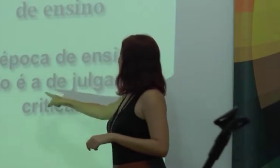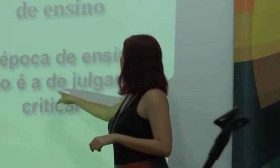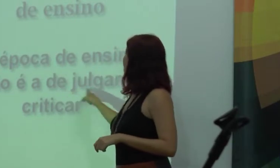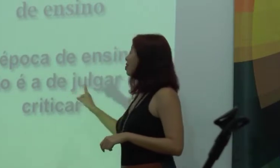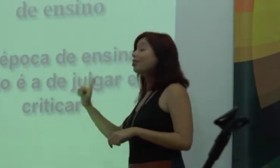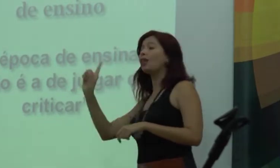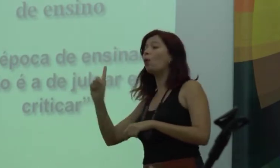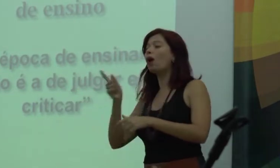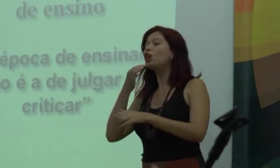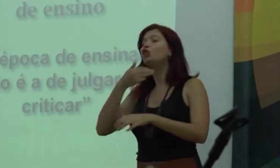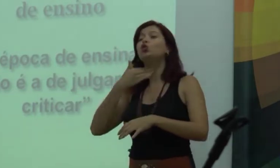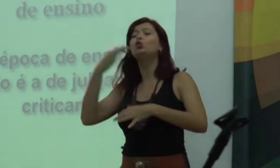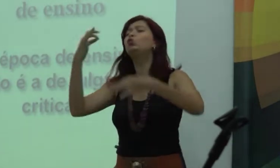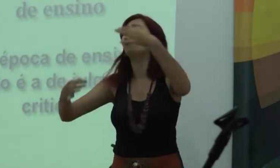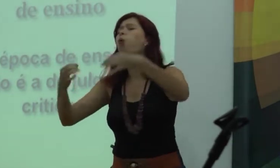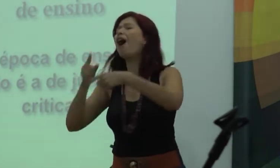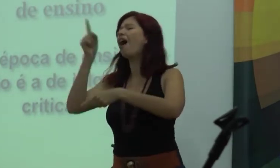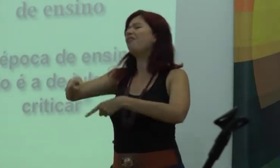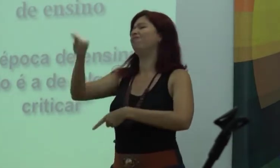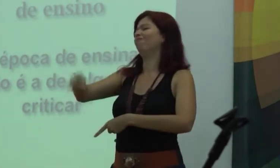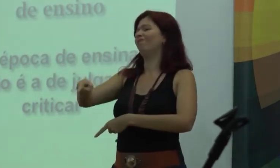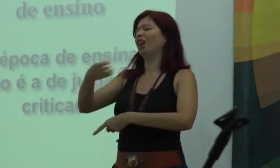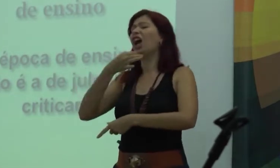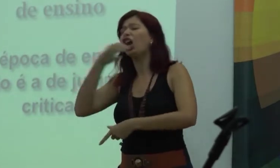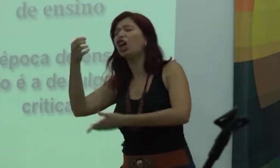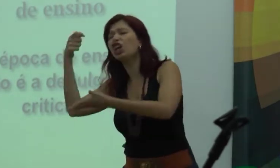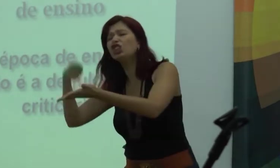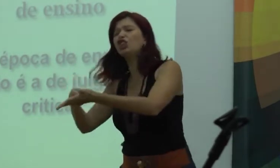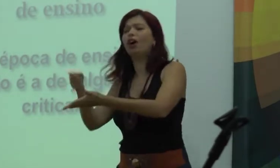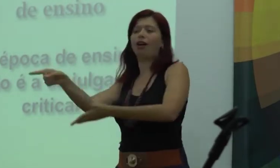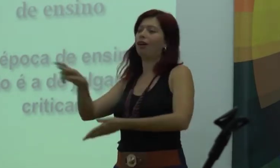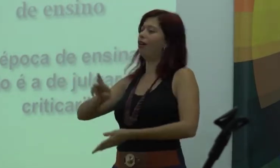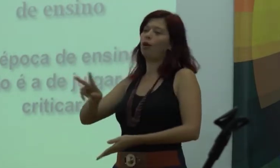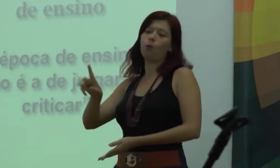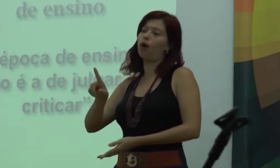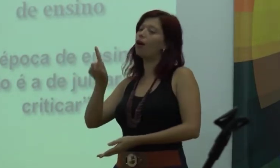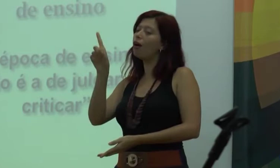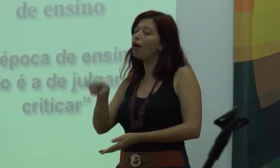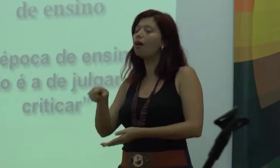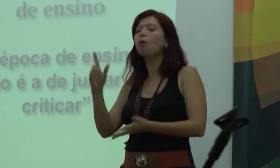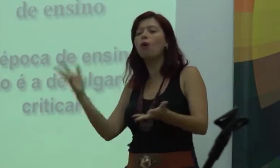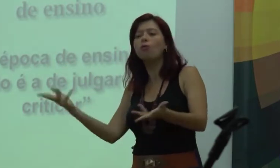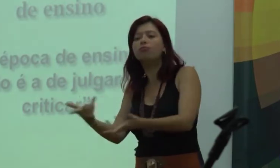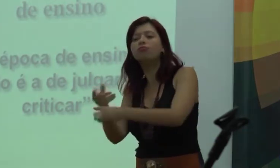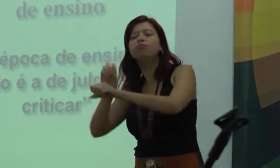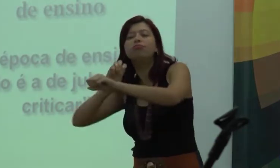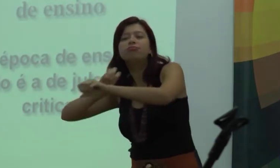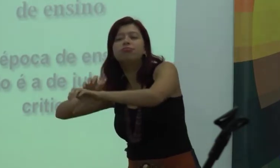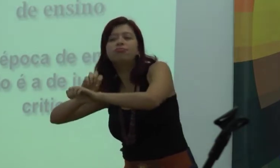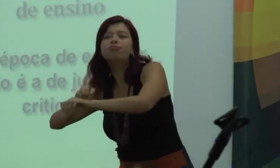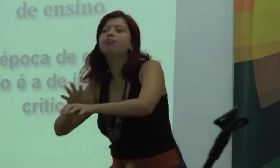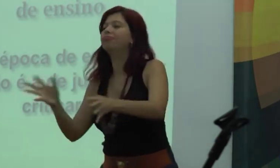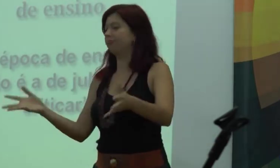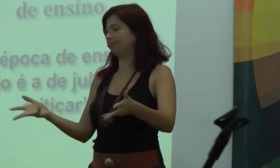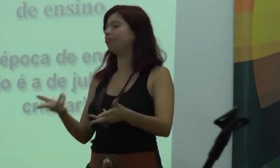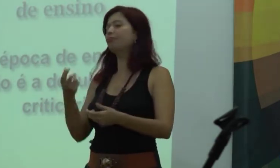Então, a frase, a época de ensinar não é julgar e nem criticar. Era isso que ele dizia,